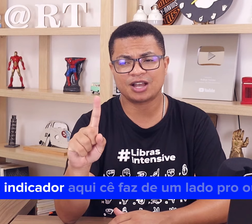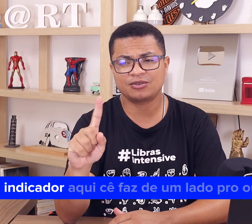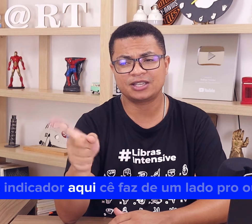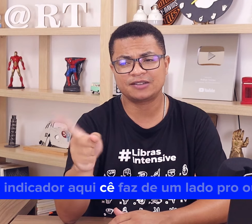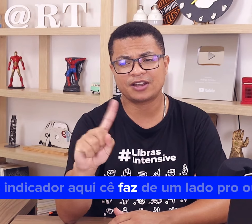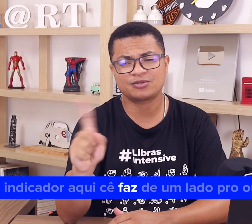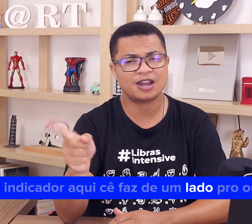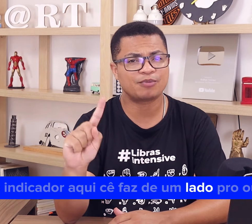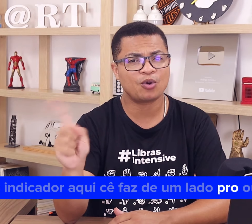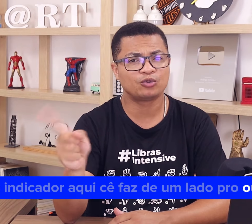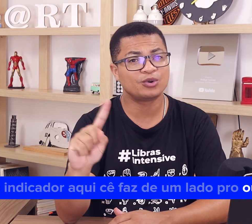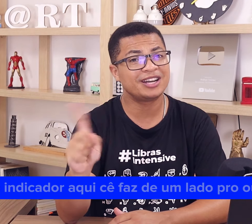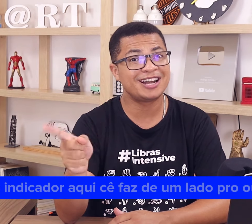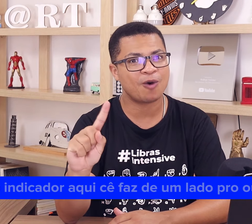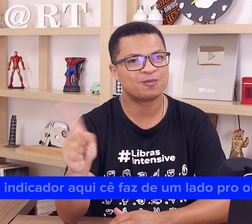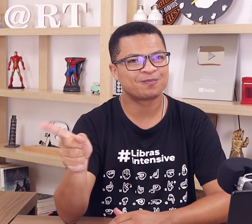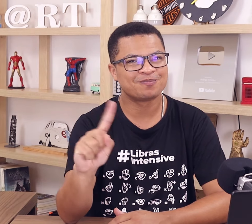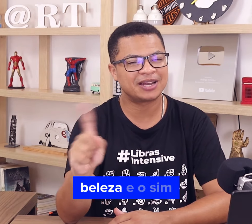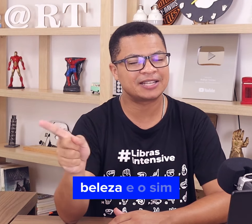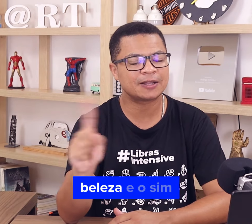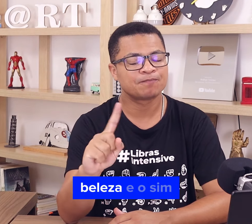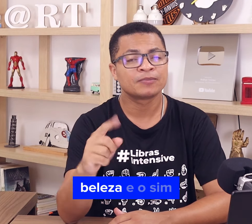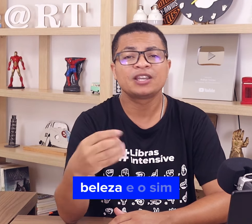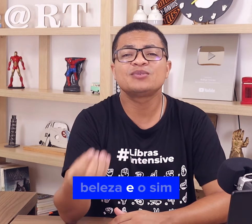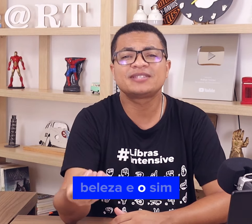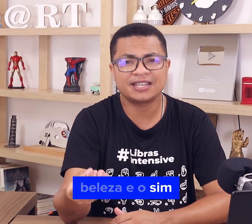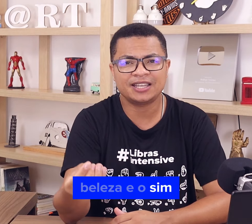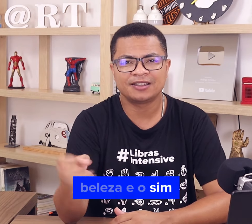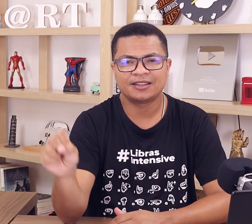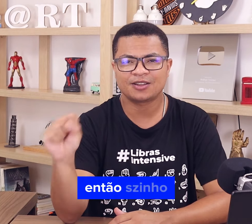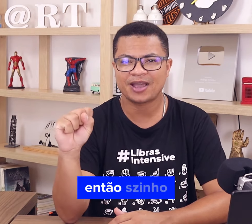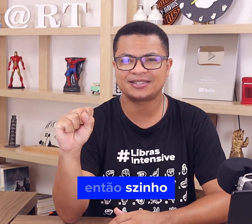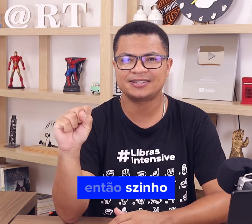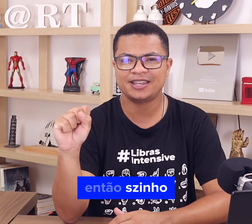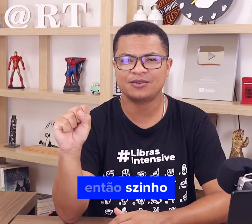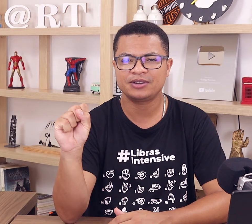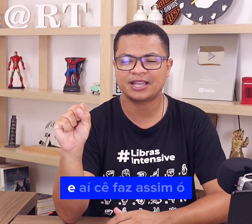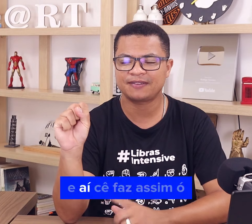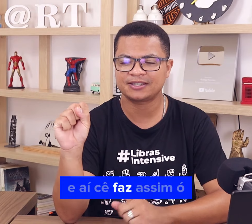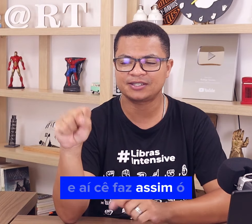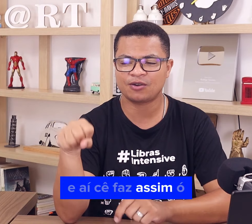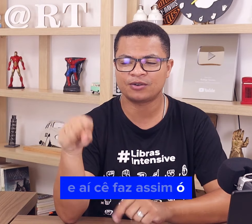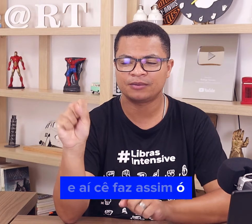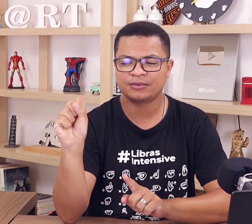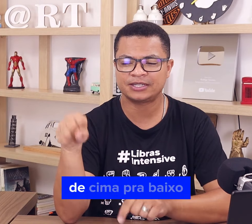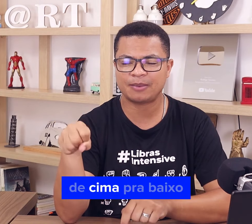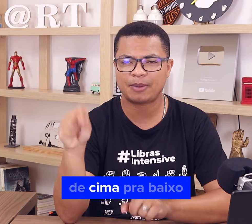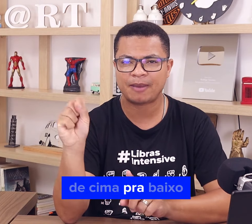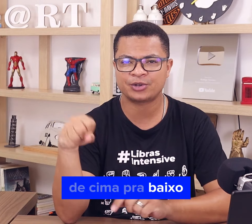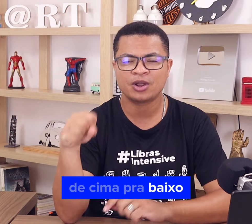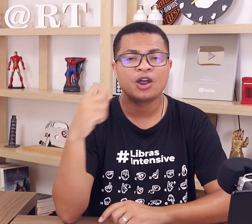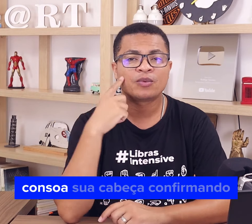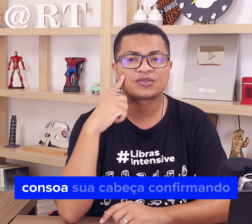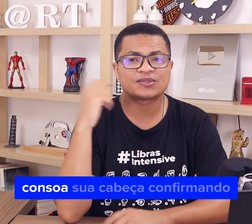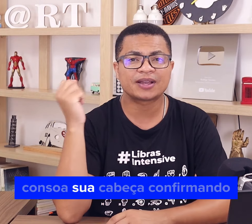indicador aqui, você faz de um lado pro outro. Não. Beleza? E o sim? Então, Szinho. aí, você faz assim, ó, de cima pra baixo. Como se fosse a sua